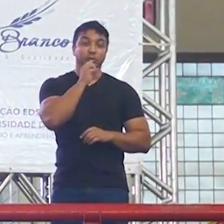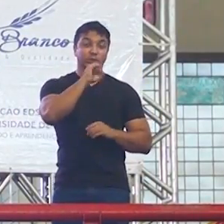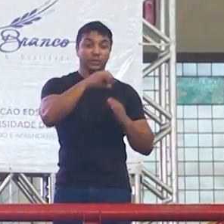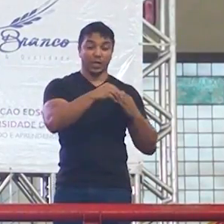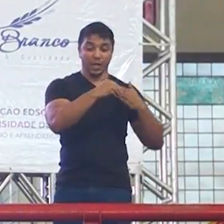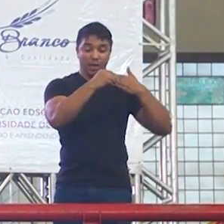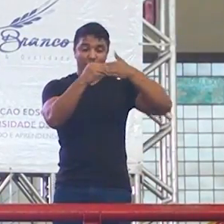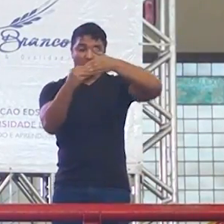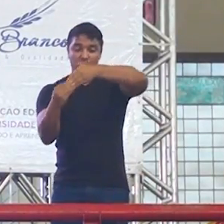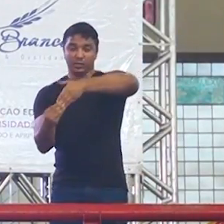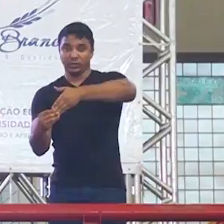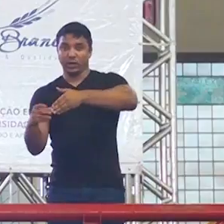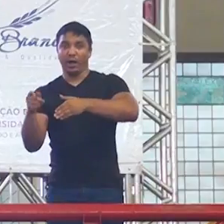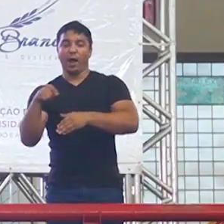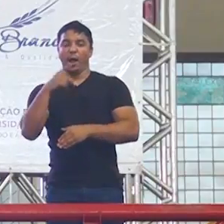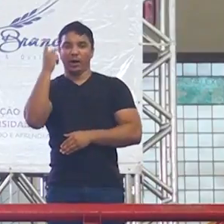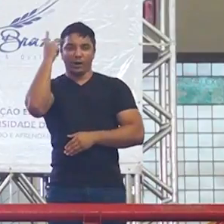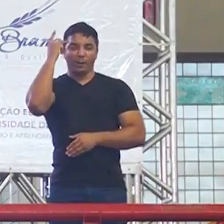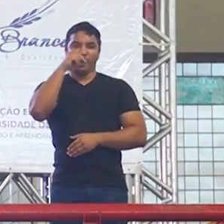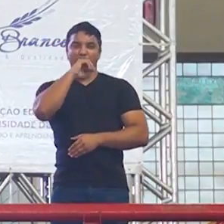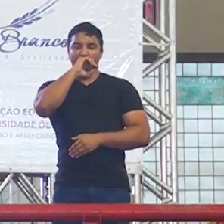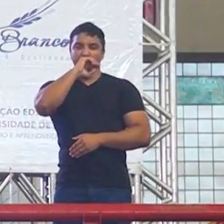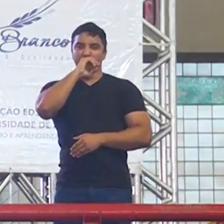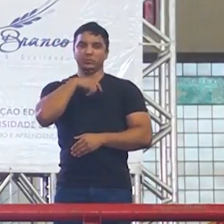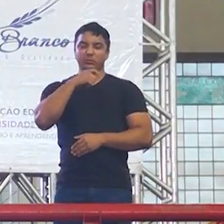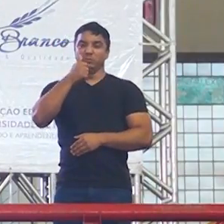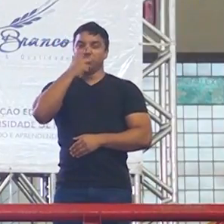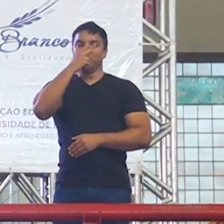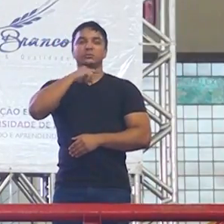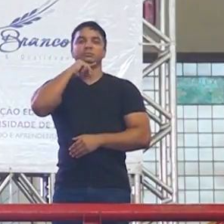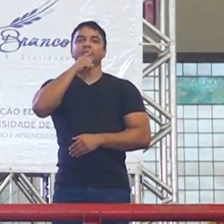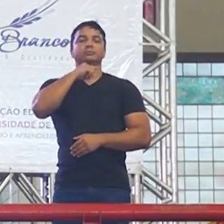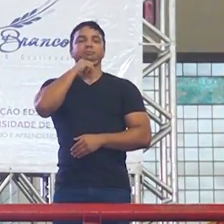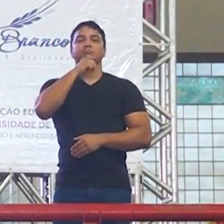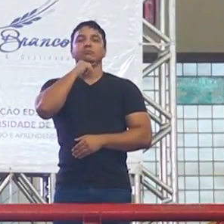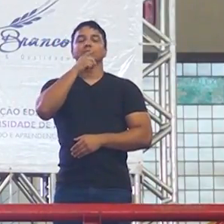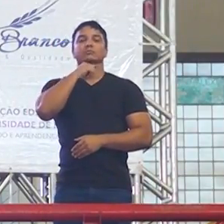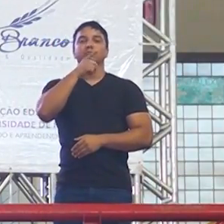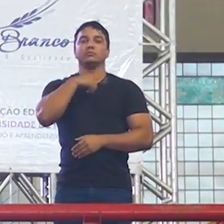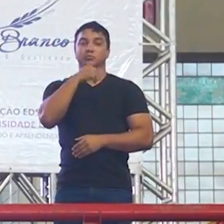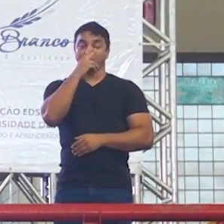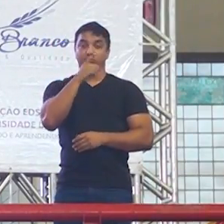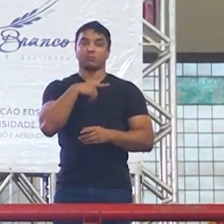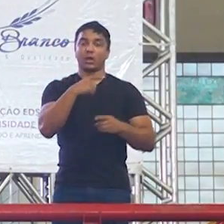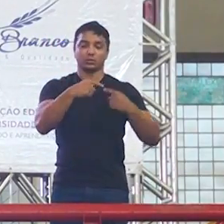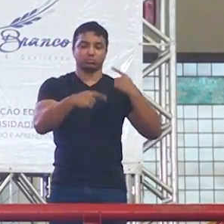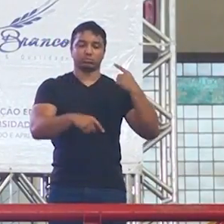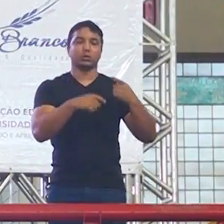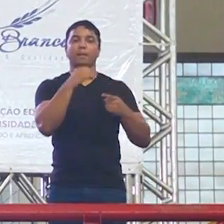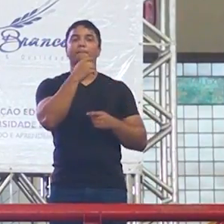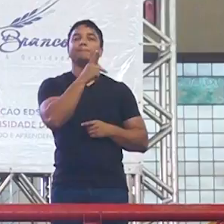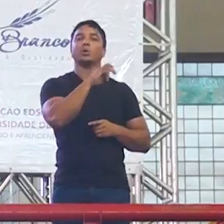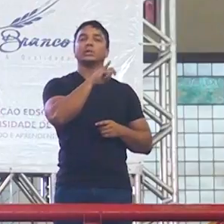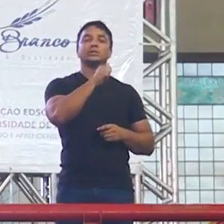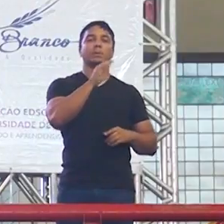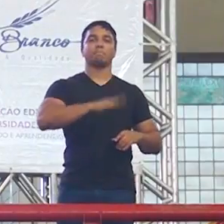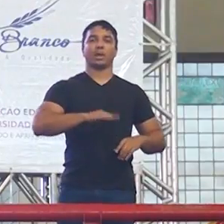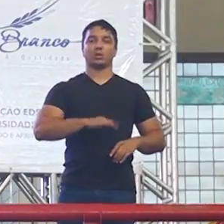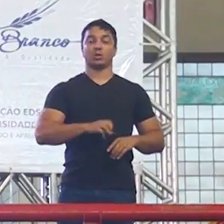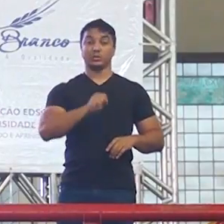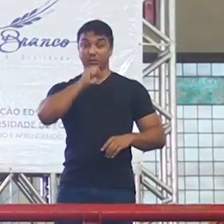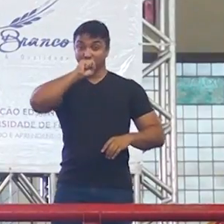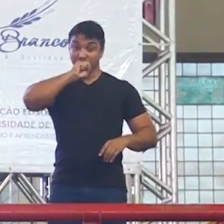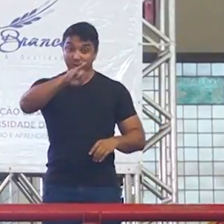São Paulo, que é 110 volts, ele não queima. Ele apenas vai funcionar com potência menor. Mas se